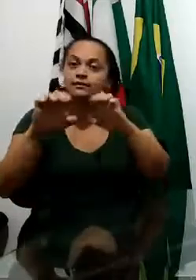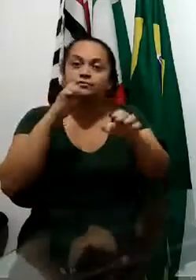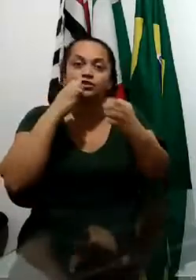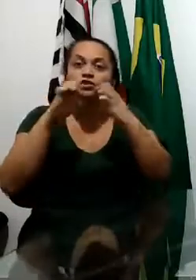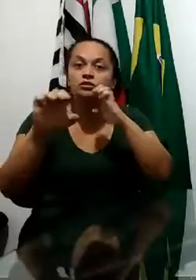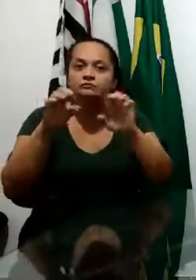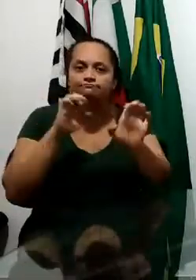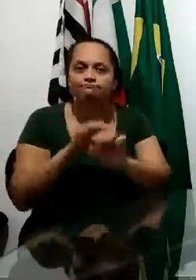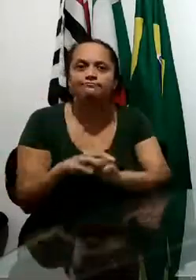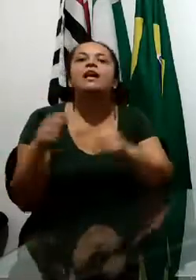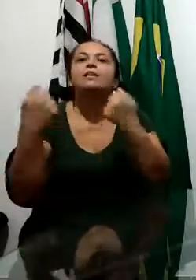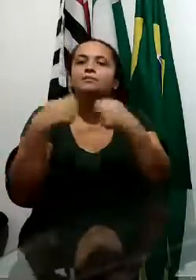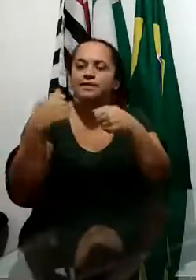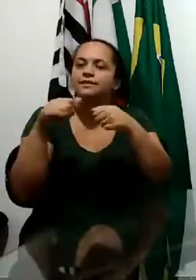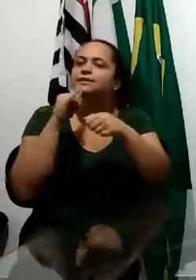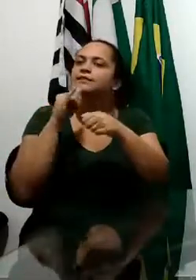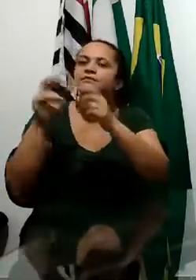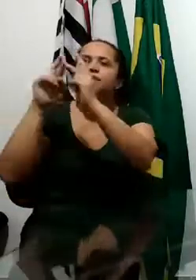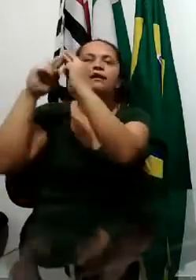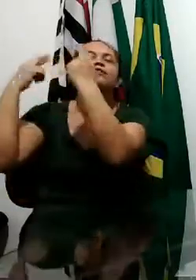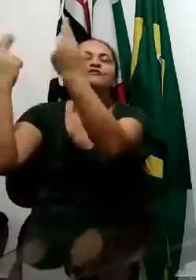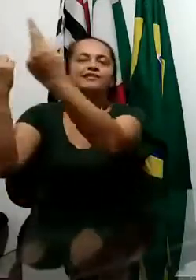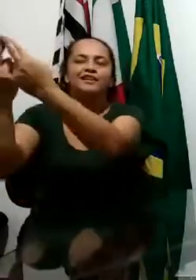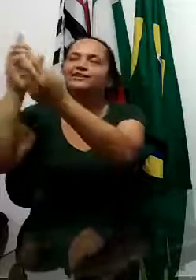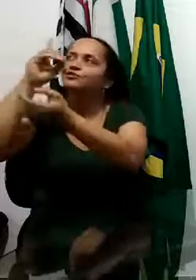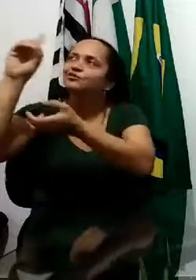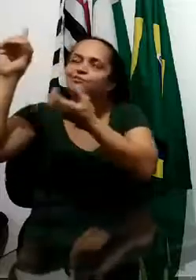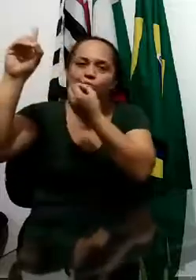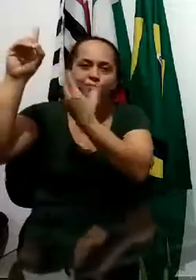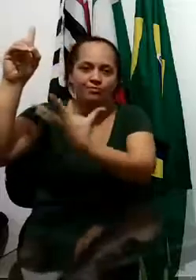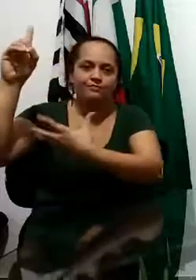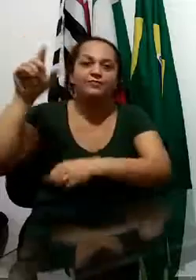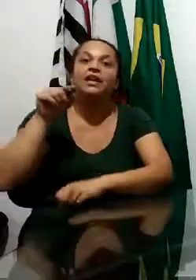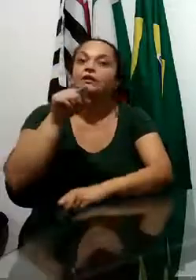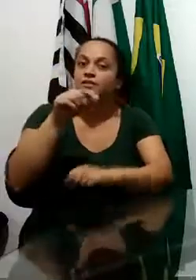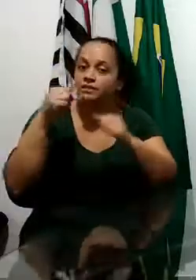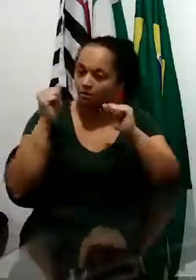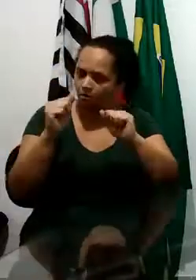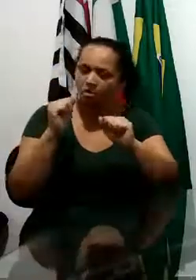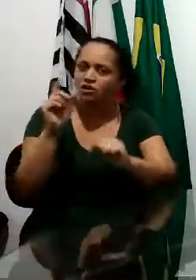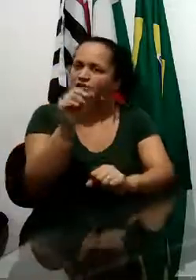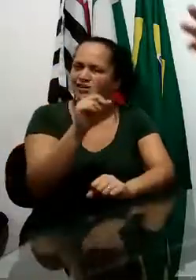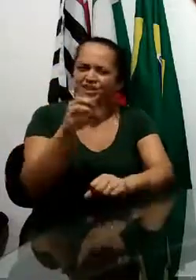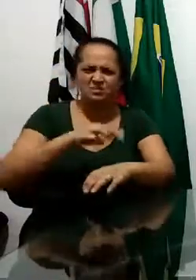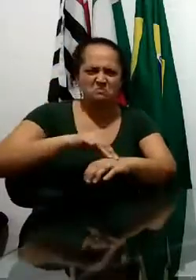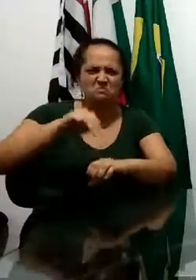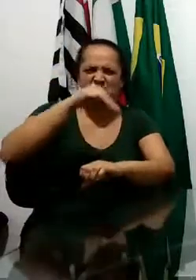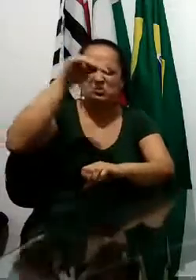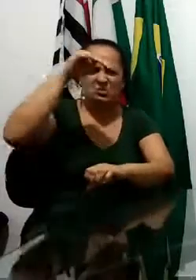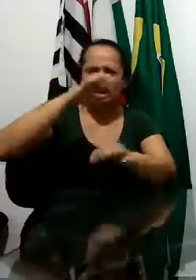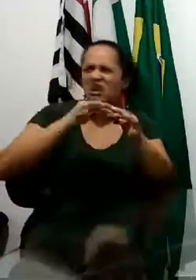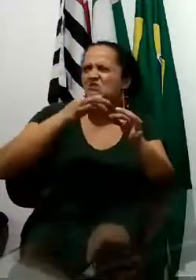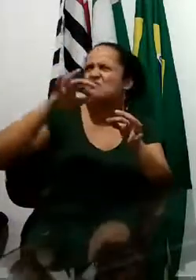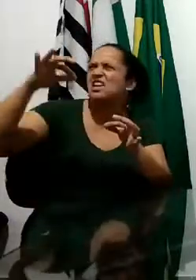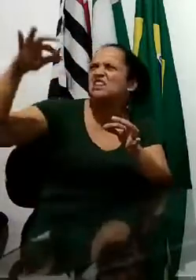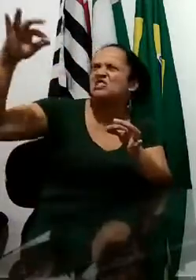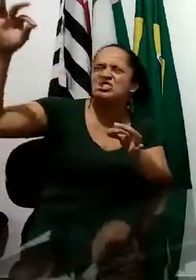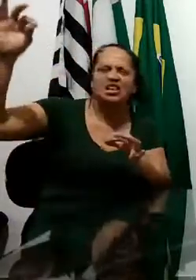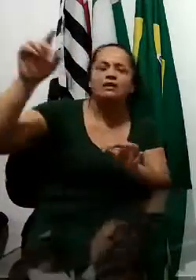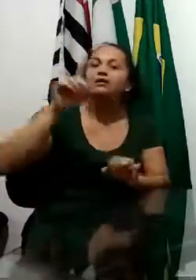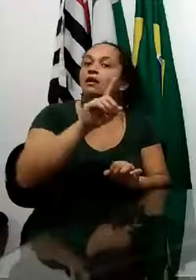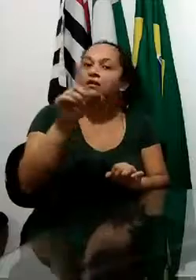que evangeliza, ganha almas, né? Você pode não ser um missionário que vai pregar lá na África,